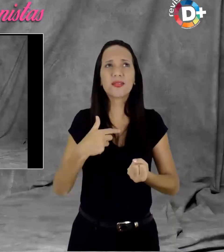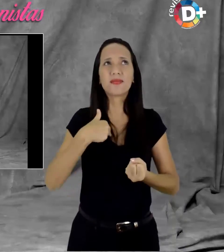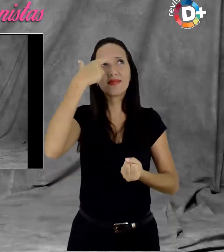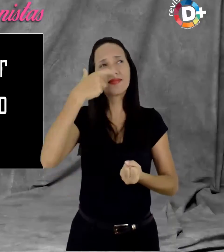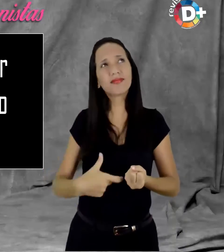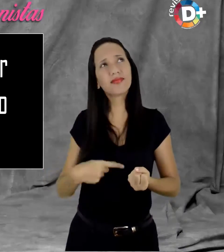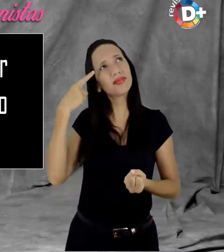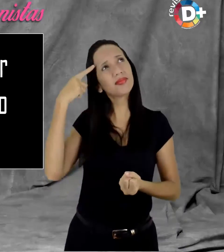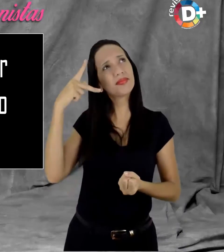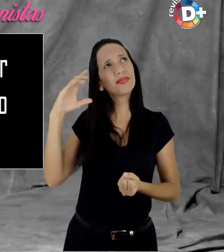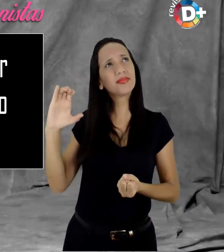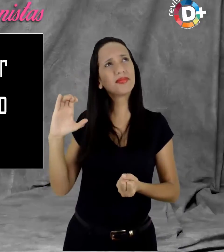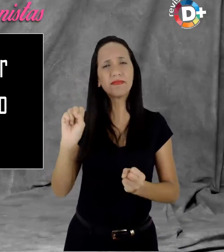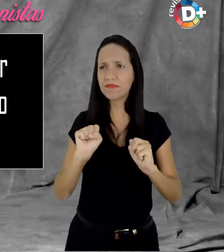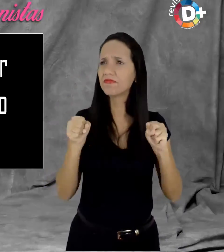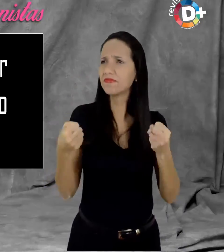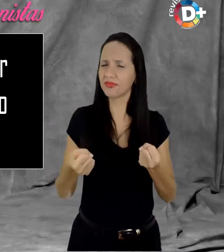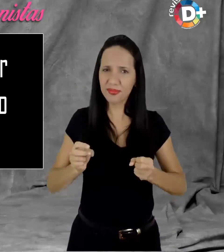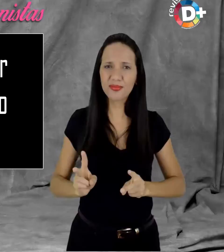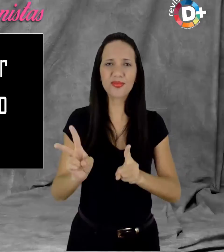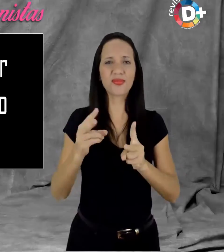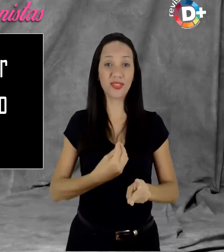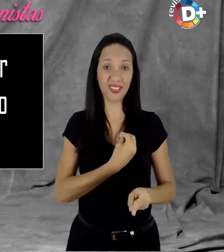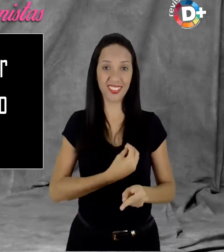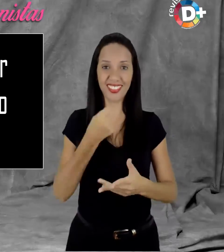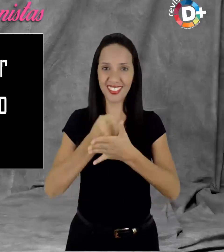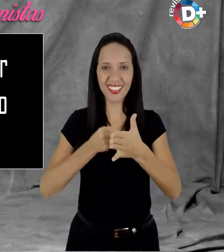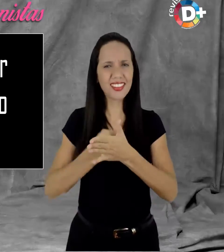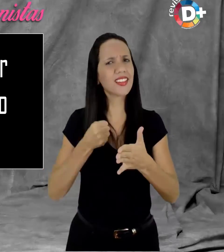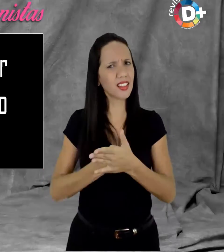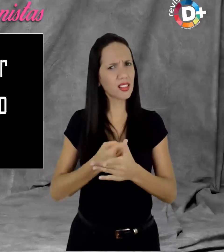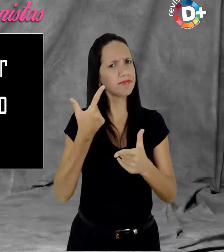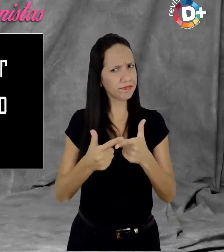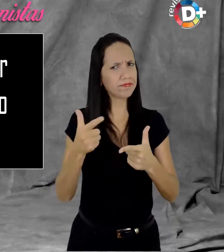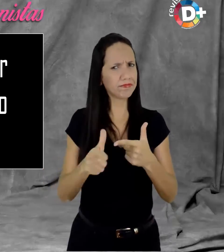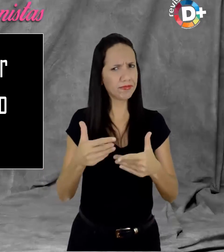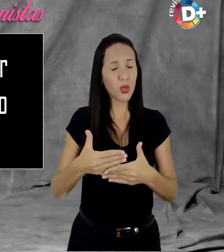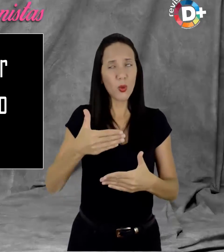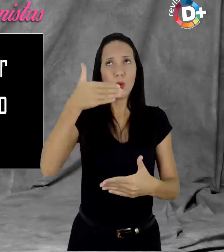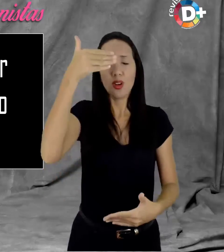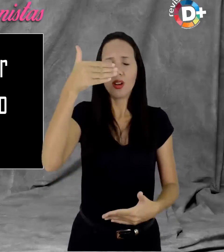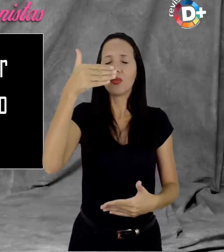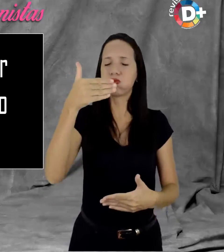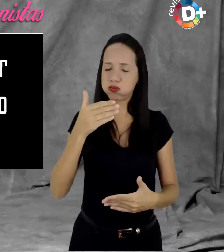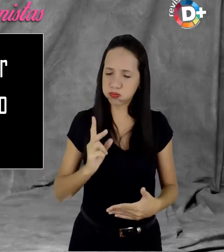me deu a chance de me aceitar como paralisada cerebral, além de forças para continuar vivendo e para lutar contra